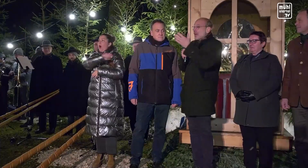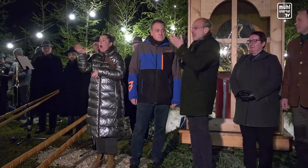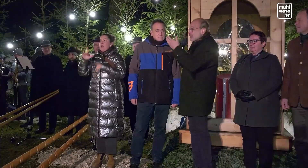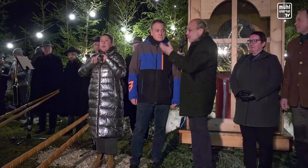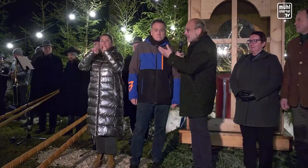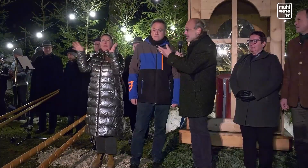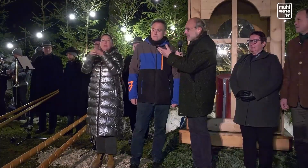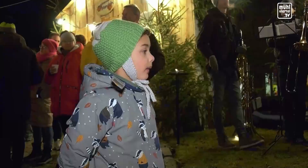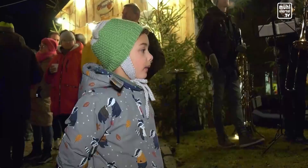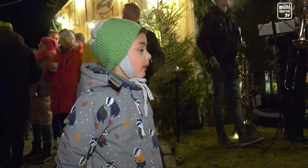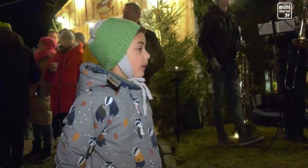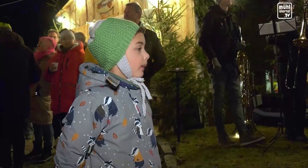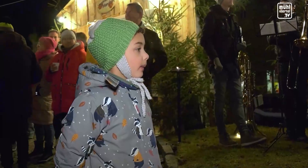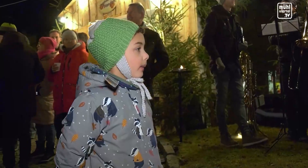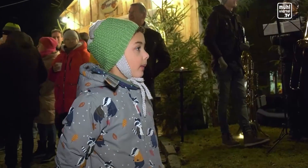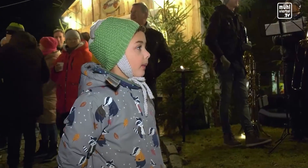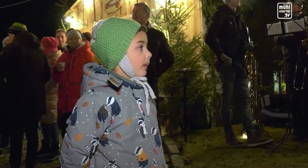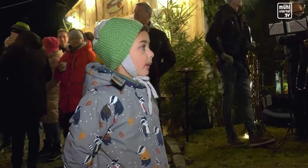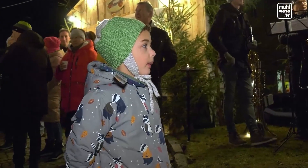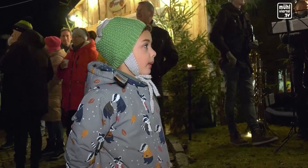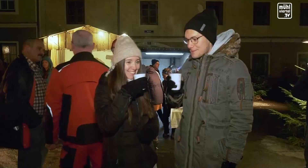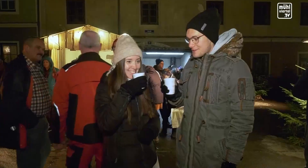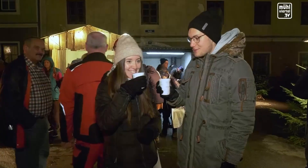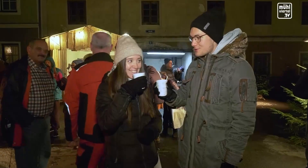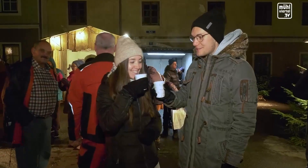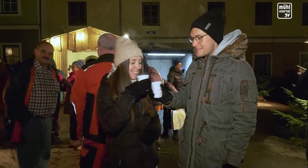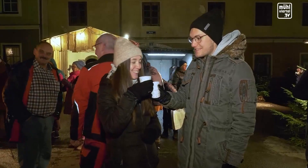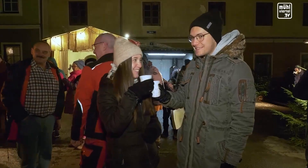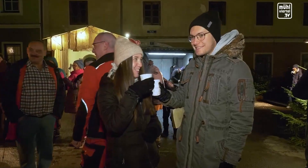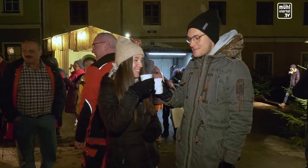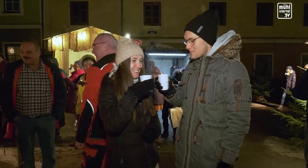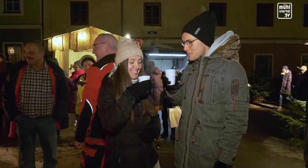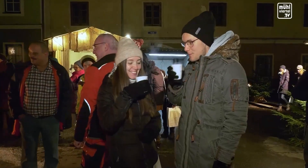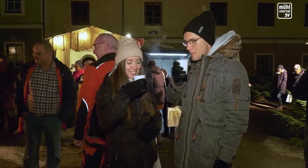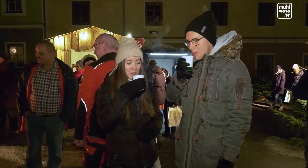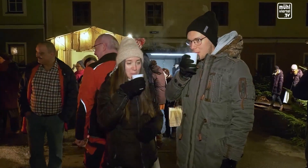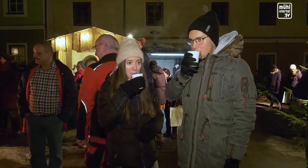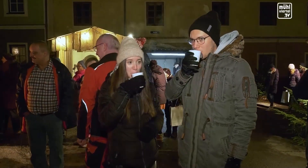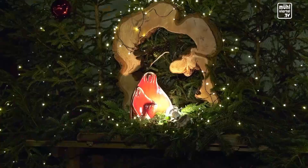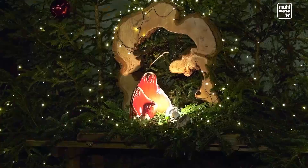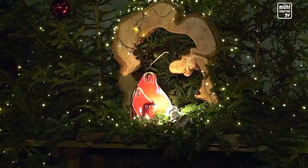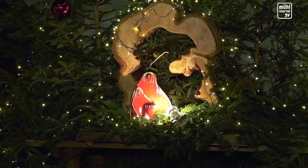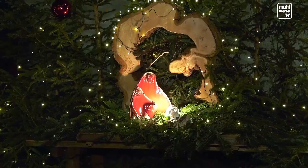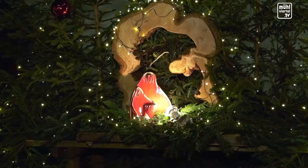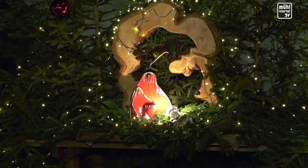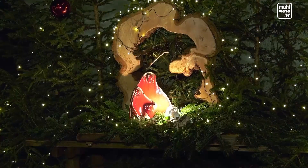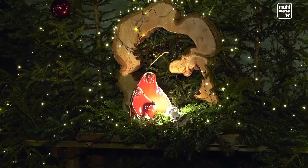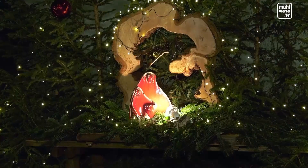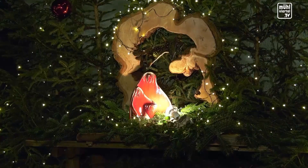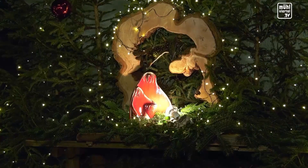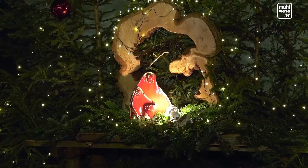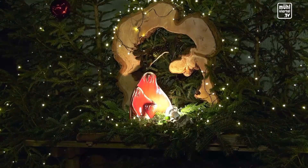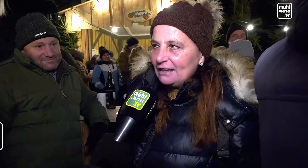Primarius Fellhofer über den Sinn von Weihnachten. Wir fragten auch die Gäste, welche Bedeutung für sie das Fest